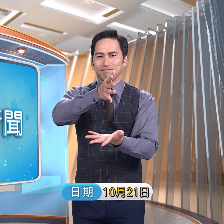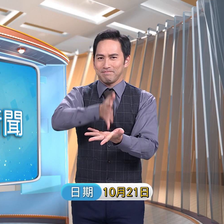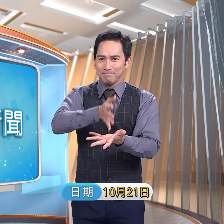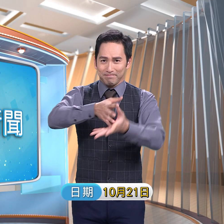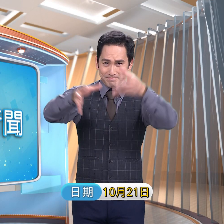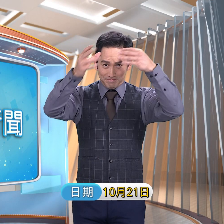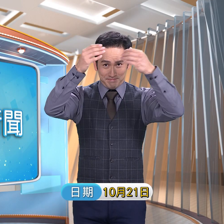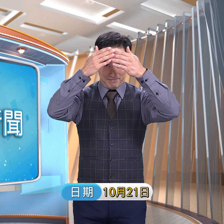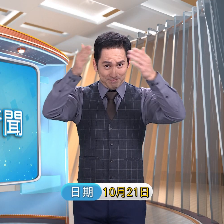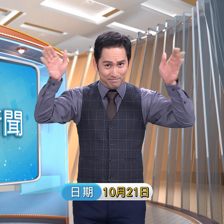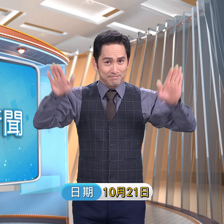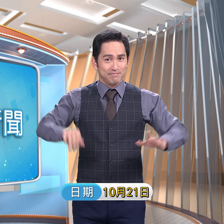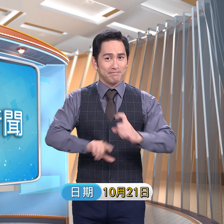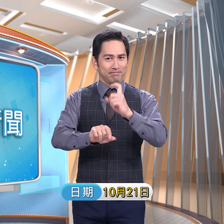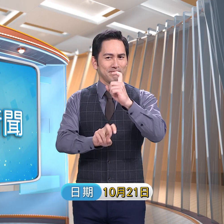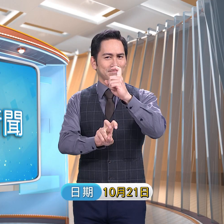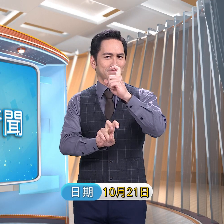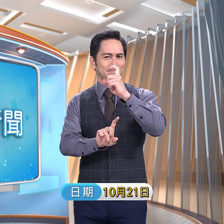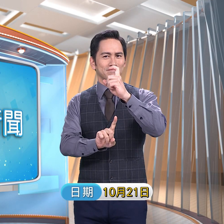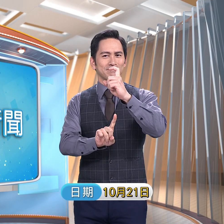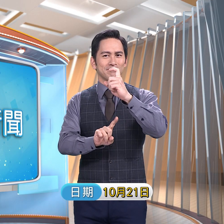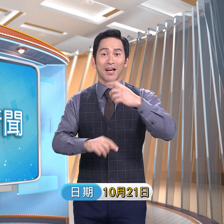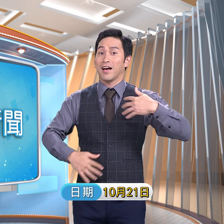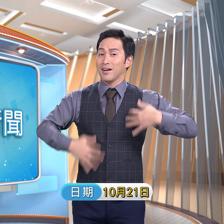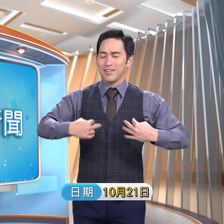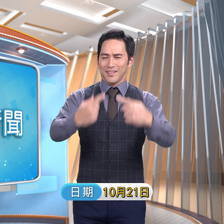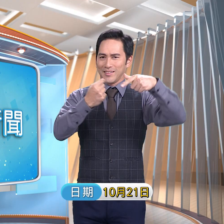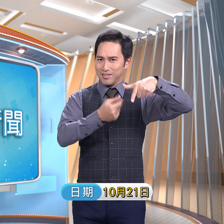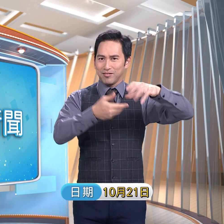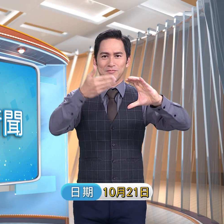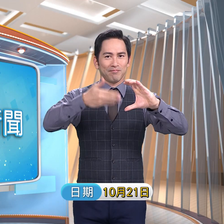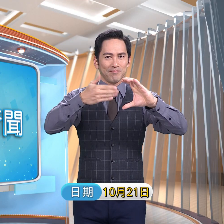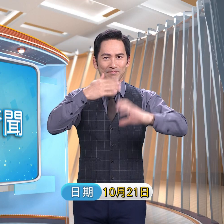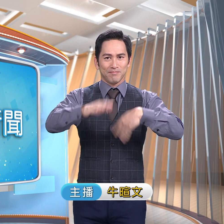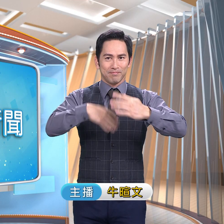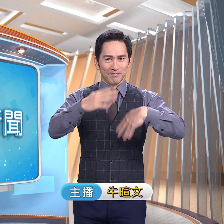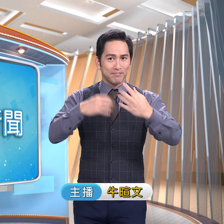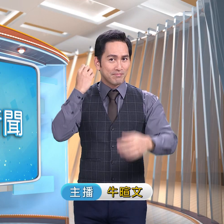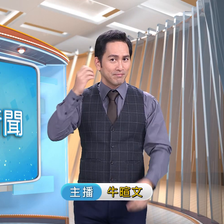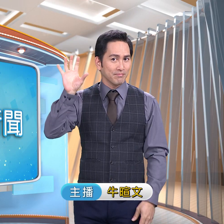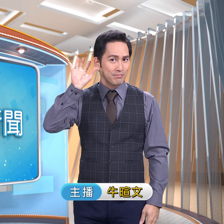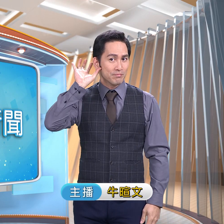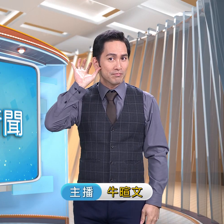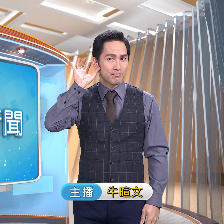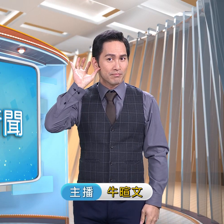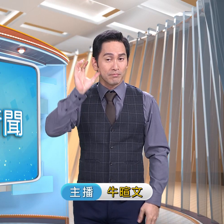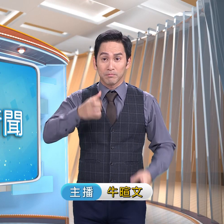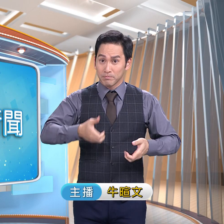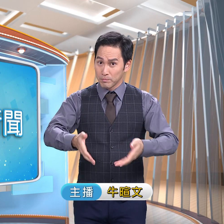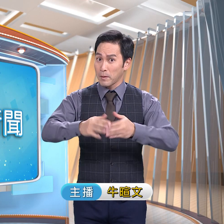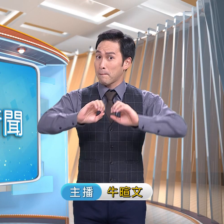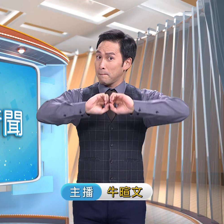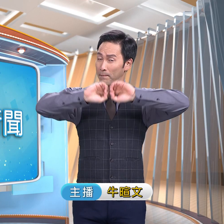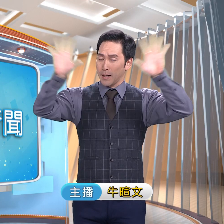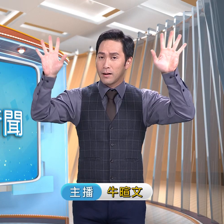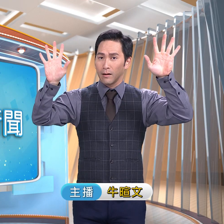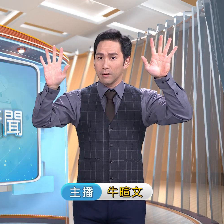看新闻，开视野，欢迎收看今天10月21号的公视手语新闻。首先来关